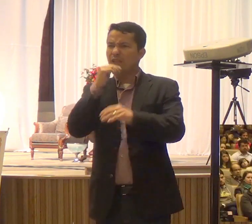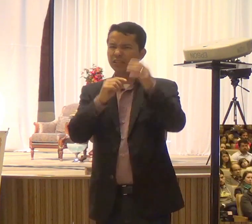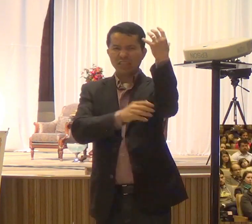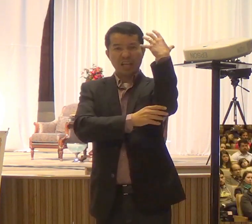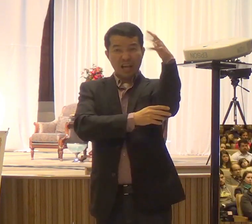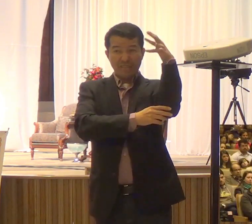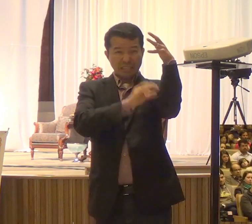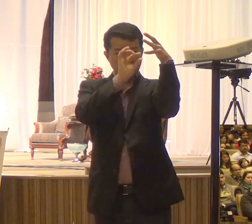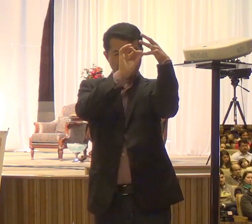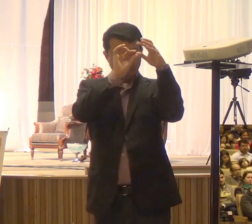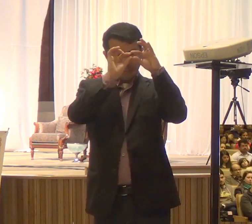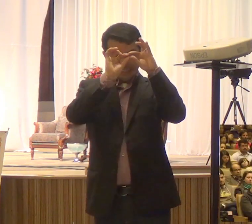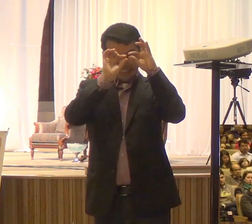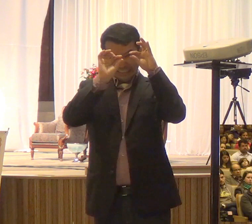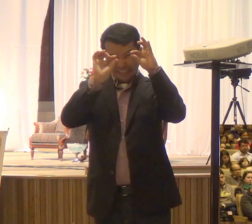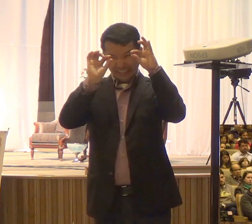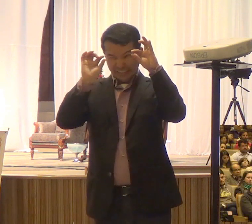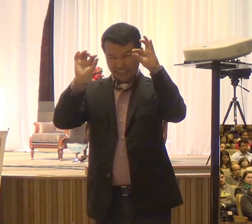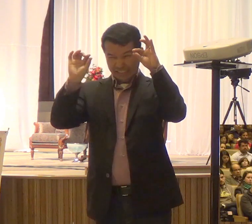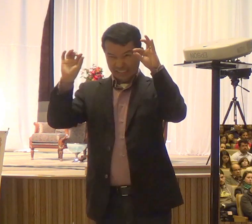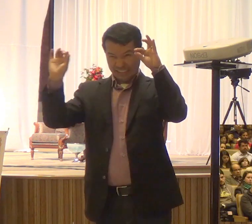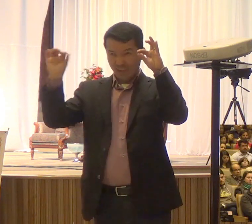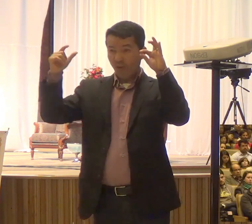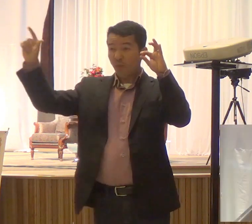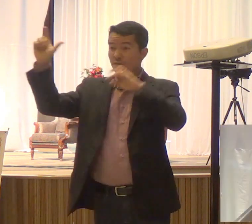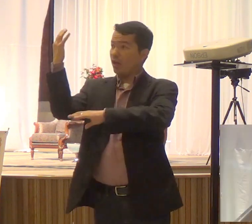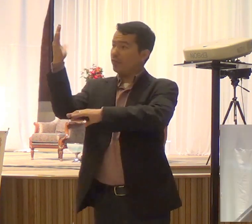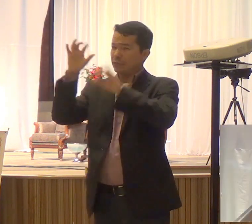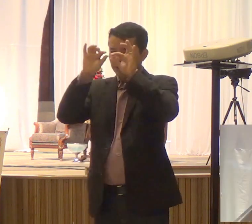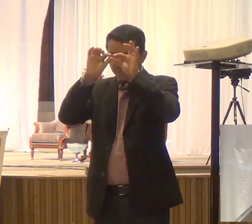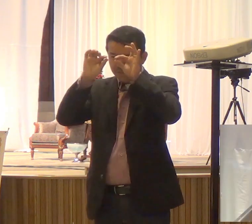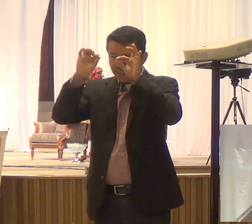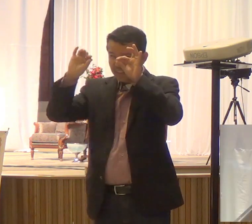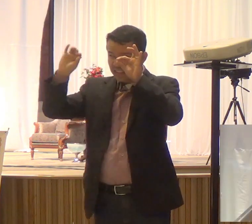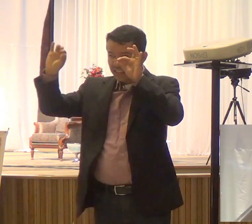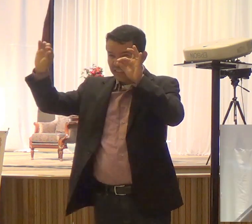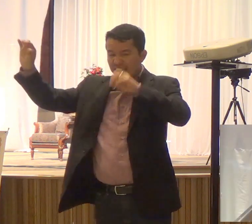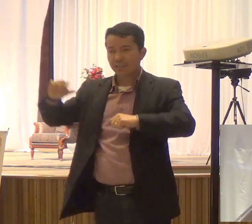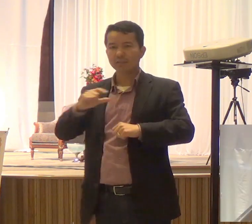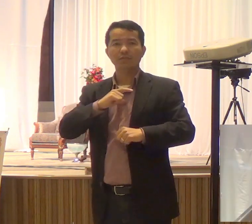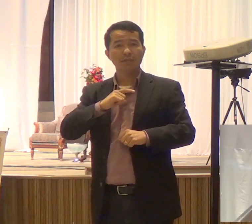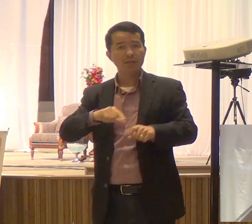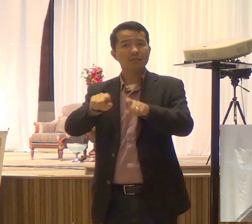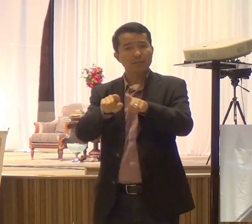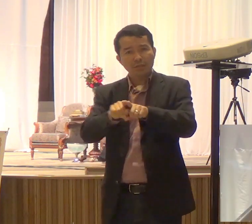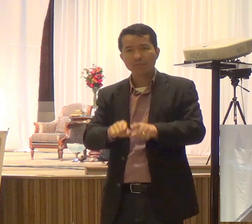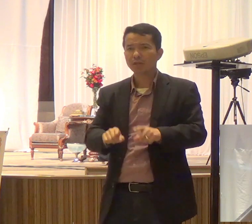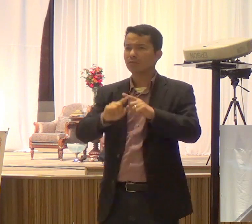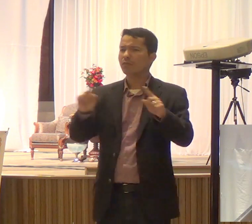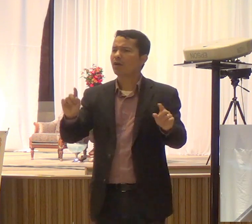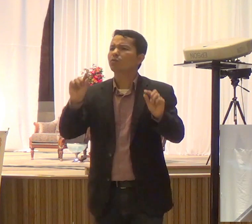ainda, mais sem vergonha ainda, mais frágil ainda do que a videira, e que está entre as árvores do bosque.